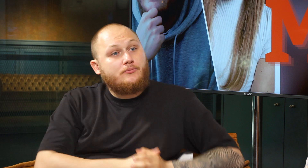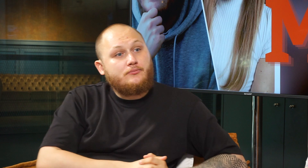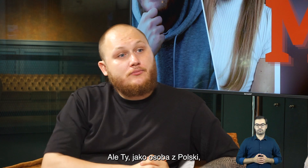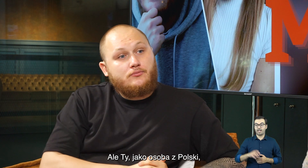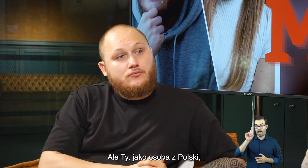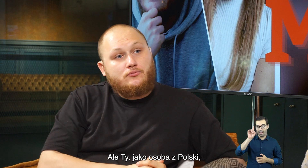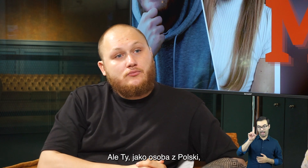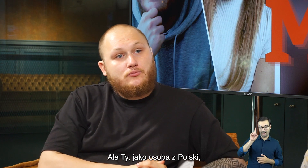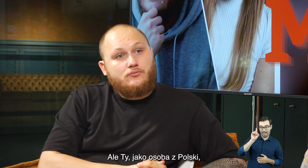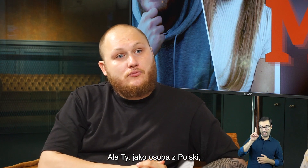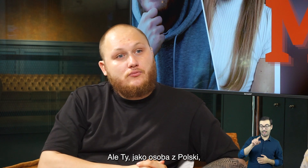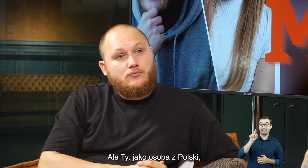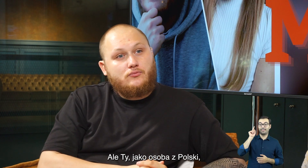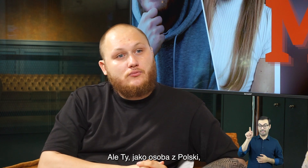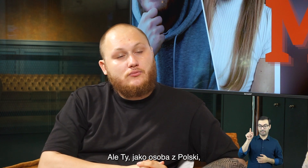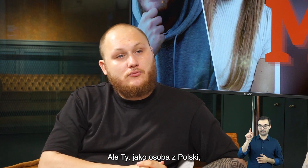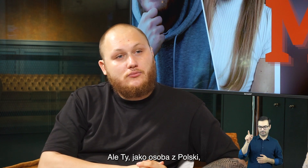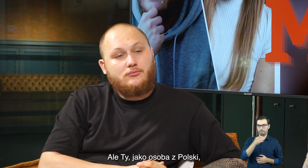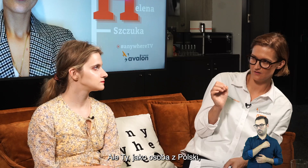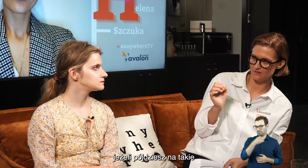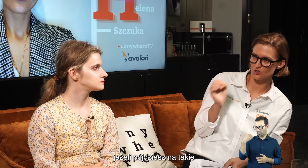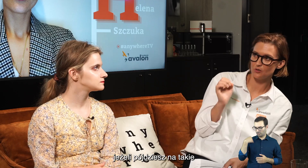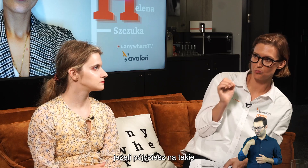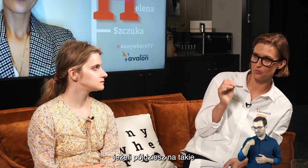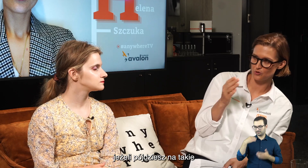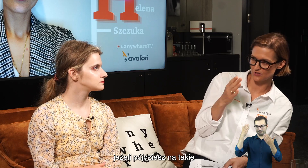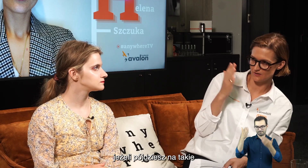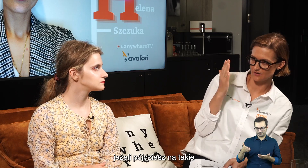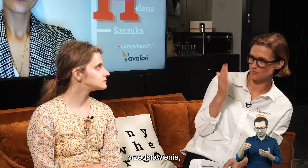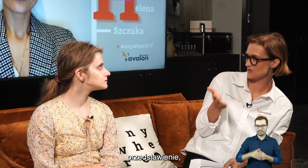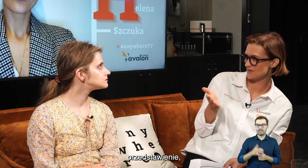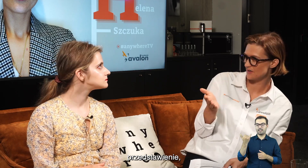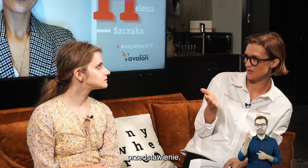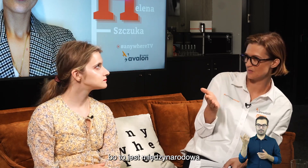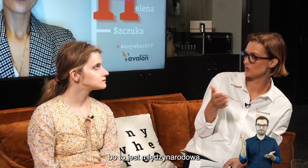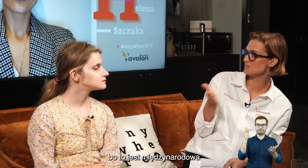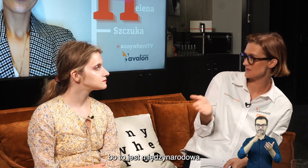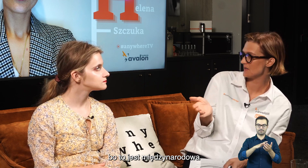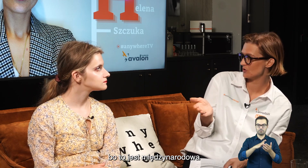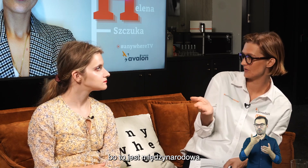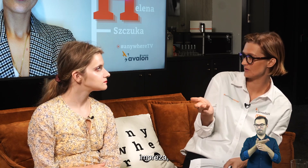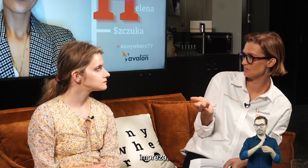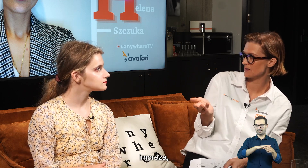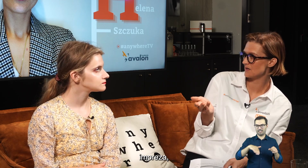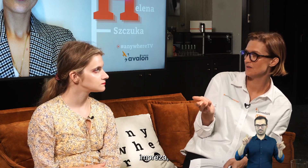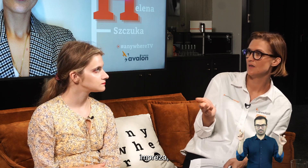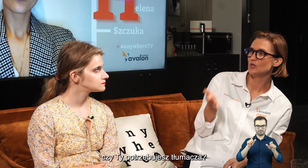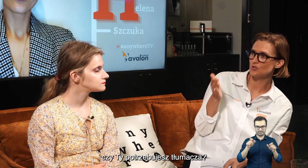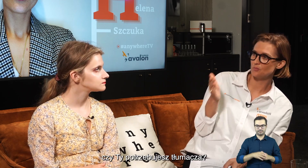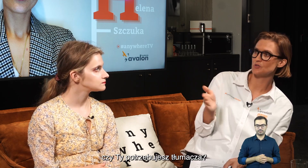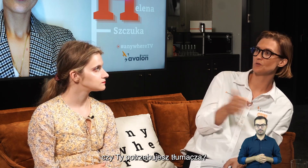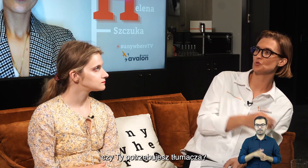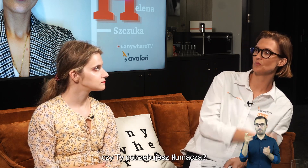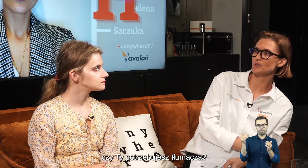miejsce. Jako osoba z Polski, jeżeli pójdziesz na takie przedstawienie, bo to jest międzynarodowa impreza,